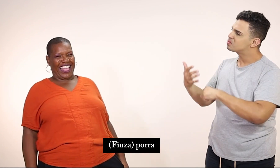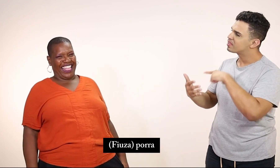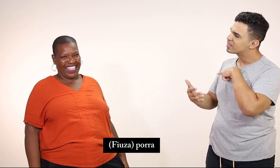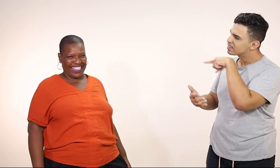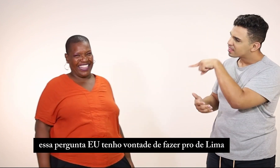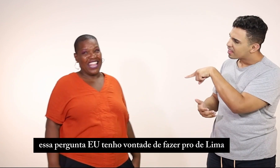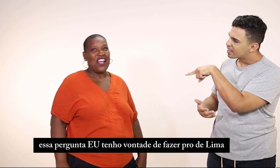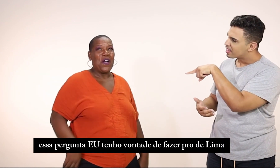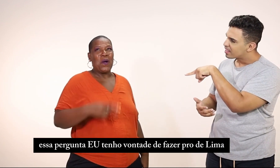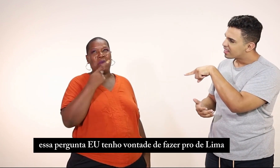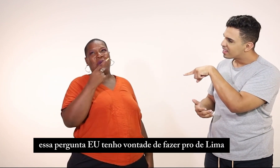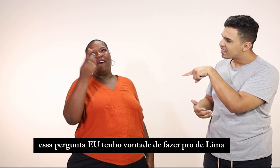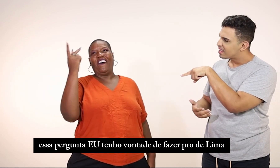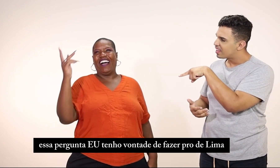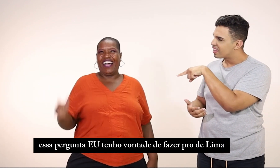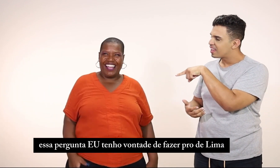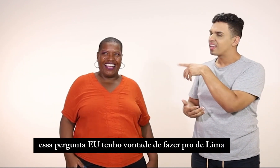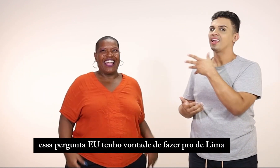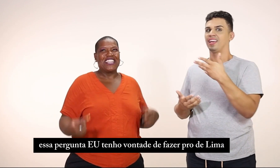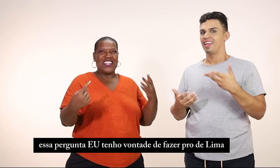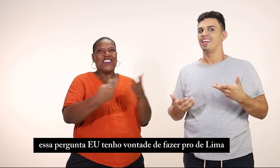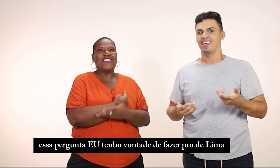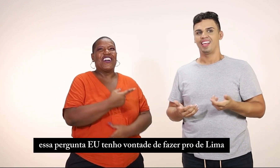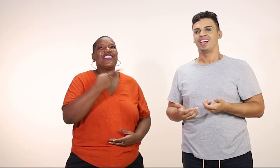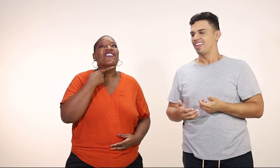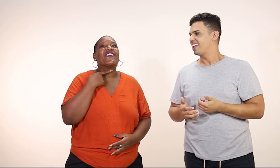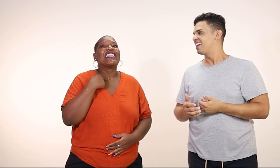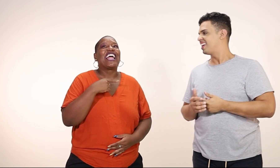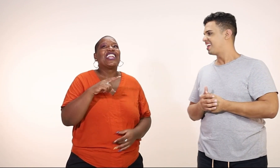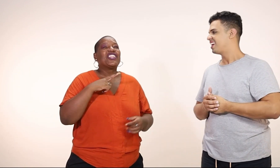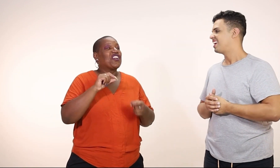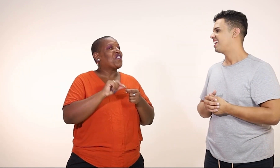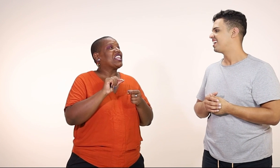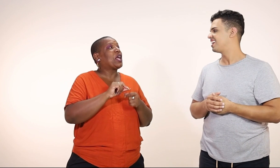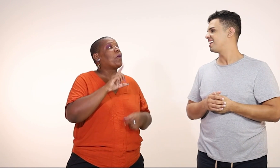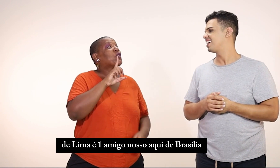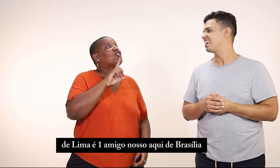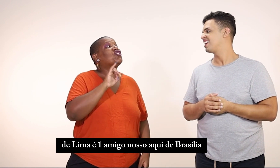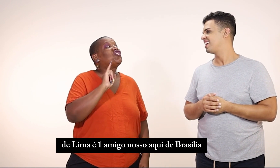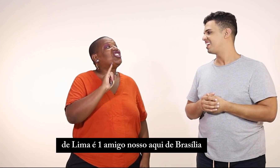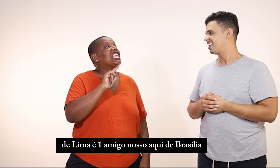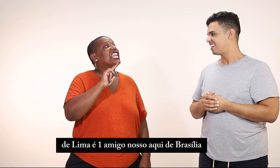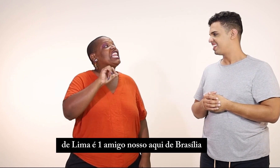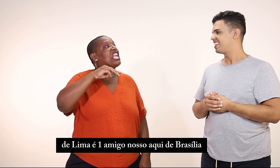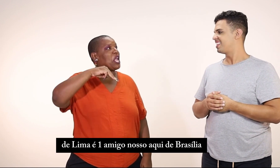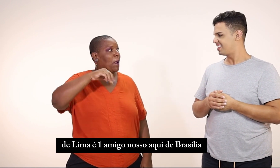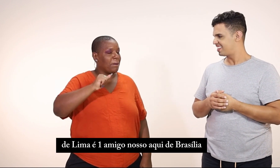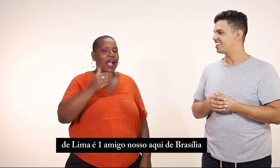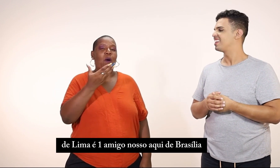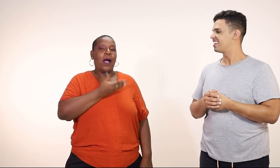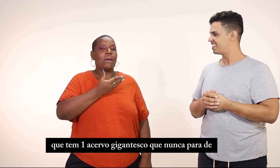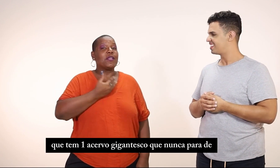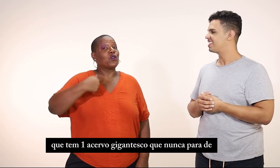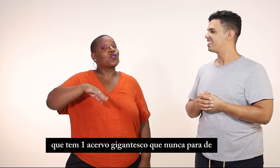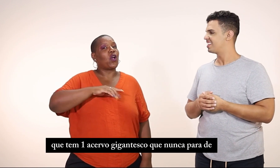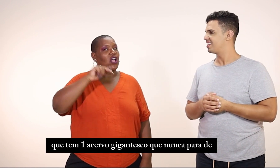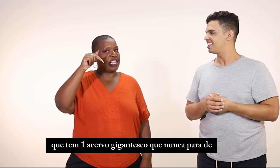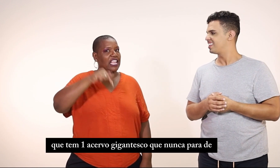Porra, essa pergunta eu tenho vontade de fazer pro Di Lima. Di Lima é um amigo nosso aqui de Brasília que tem um